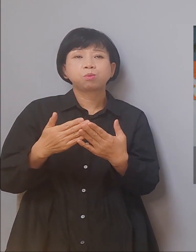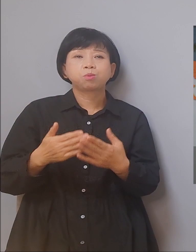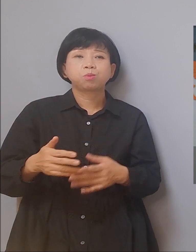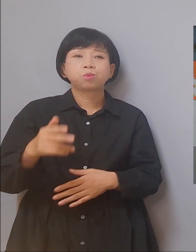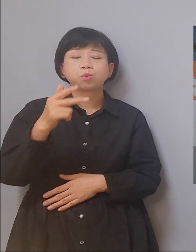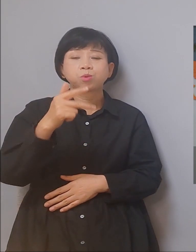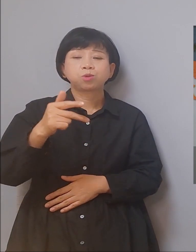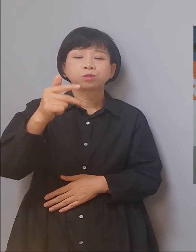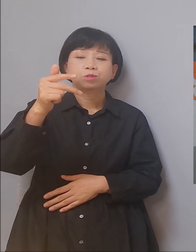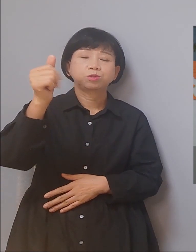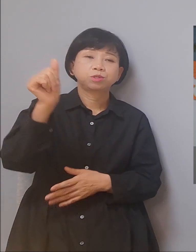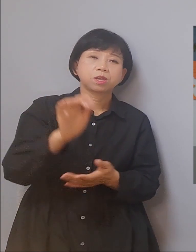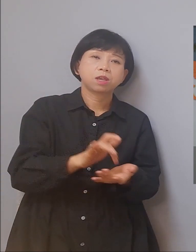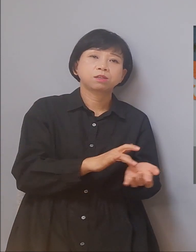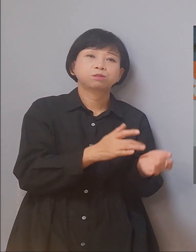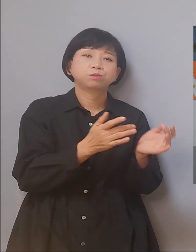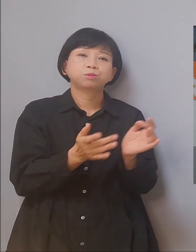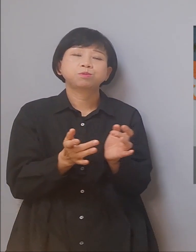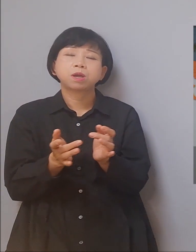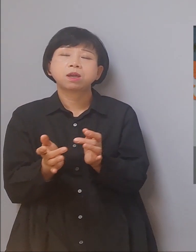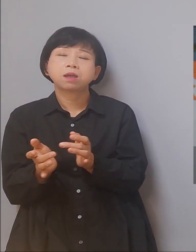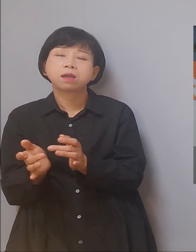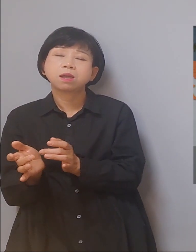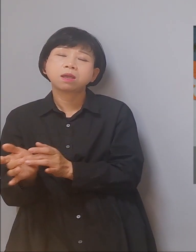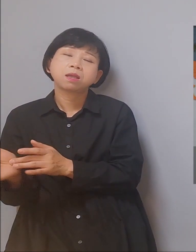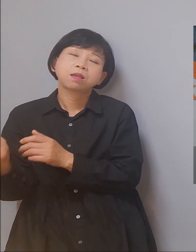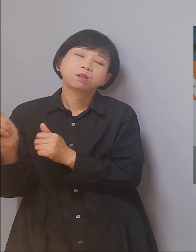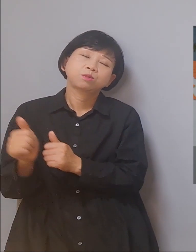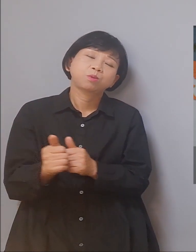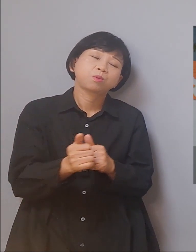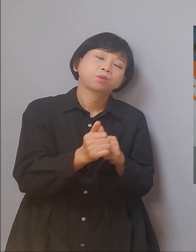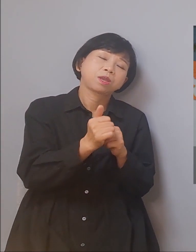사함받고 주 예수와